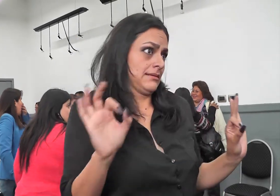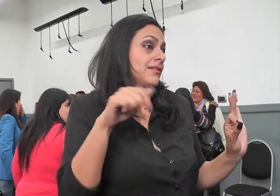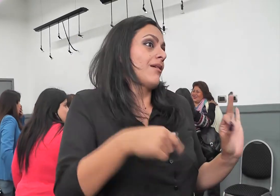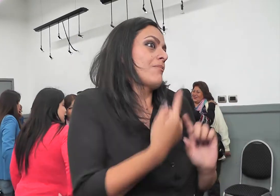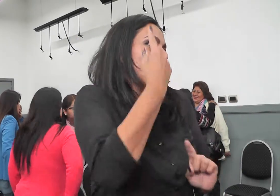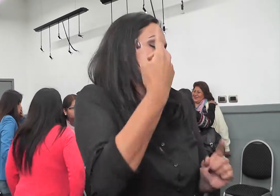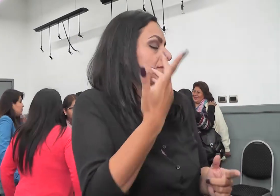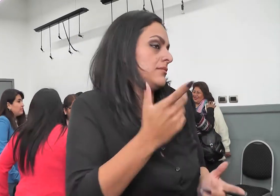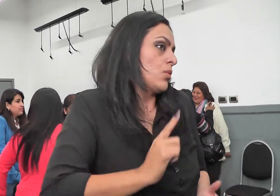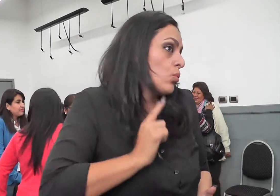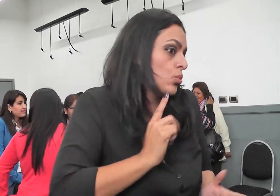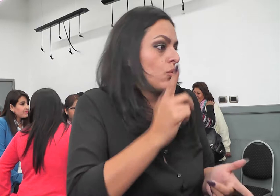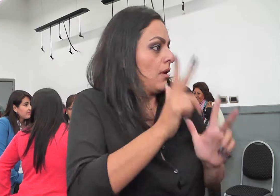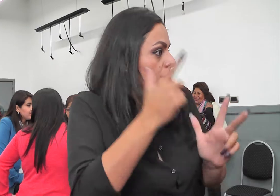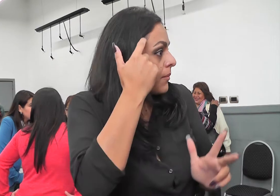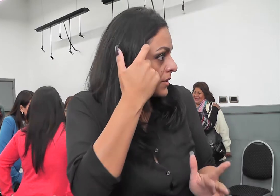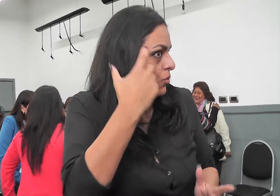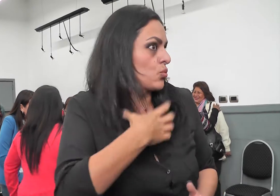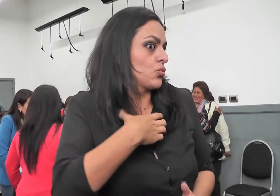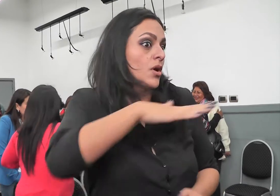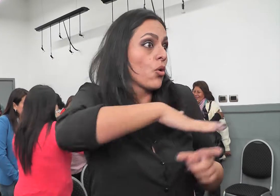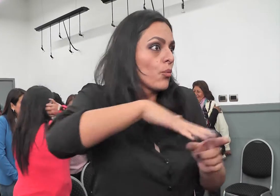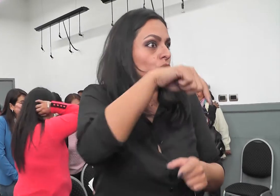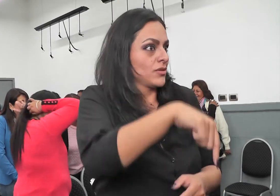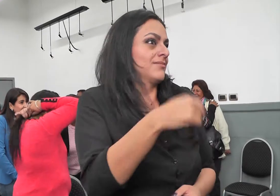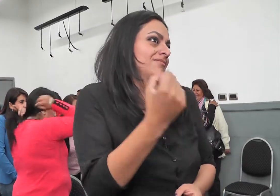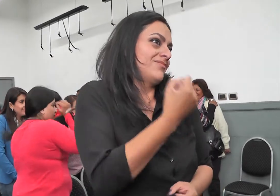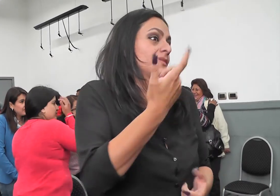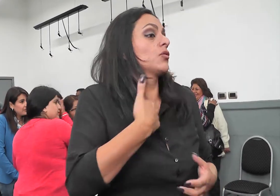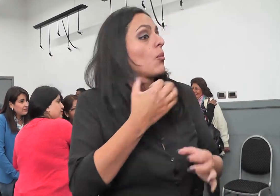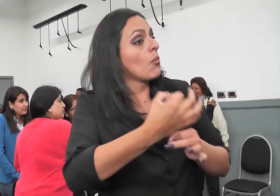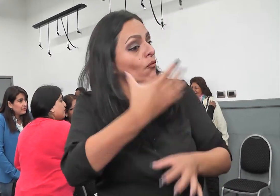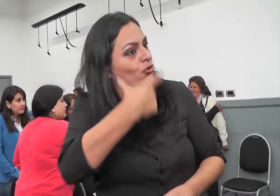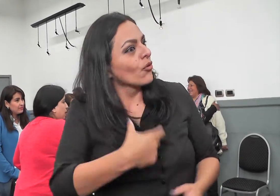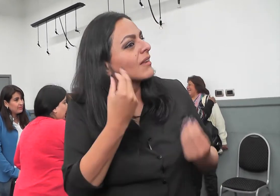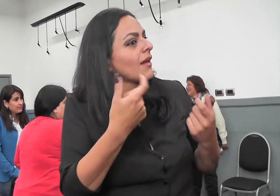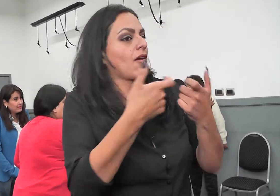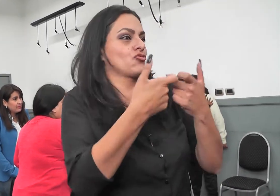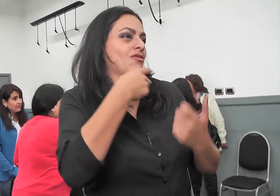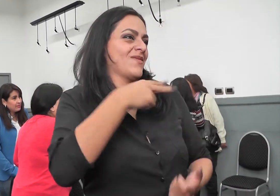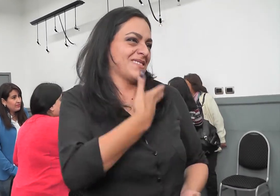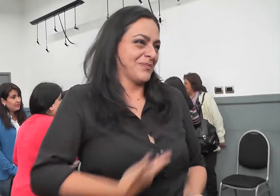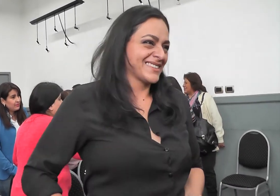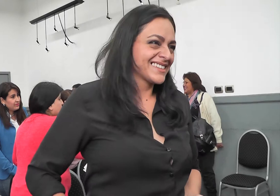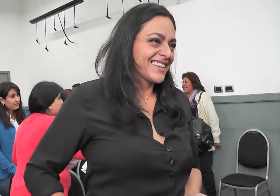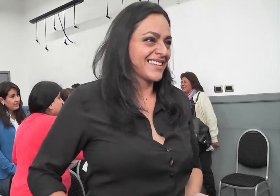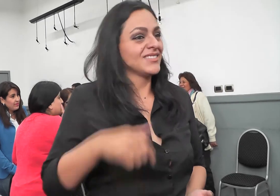culturales ni su lengua, y que esta es la primera vez. Así que estamos orgullosos de este vínculo. Yo como profesora de